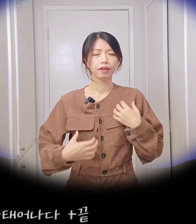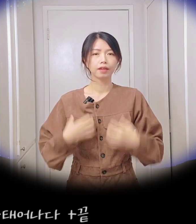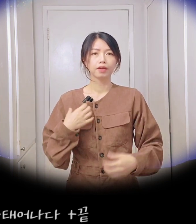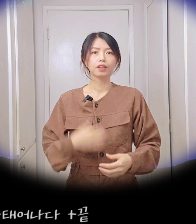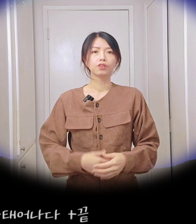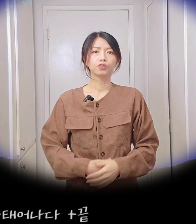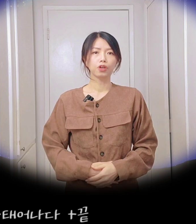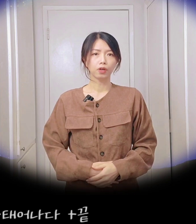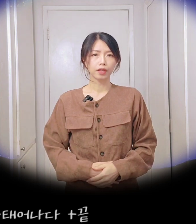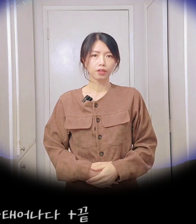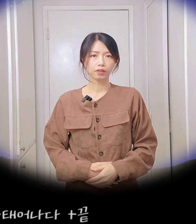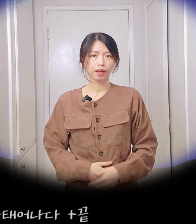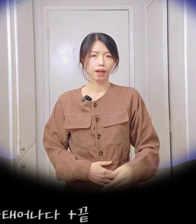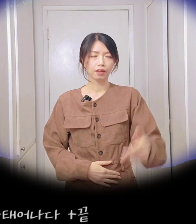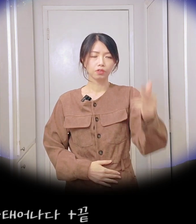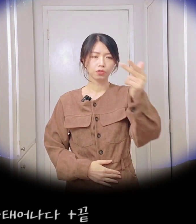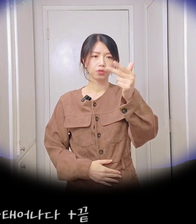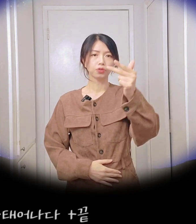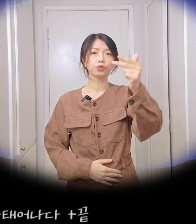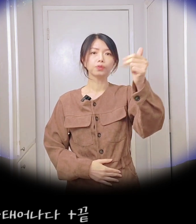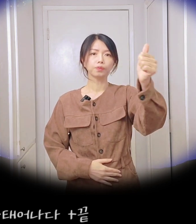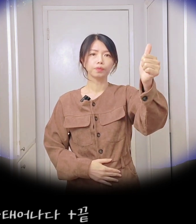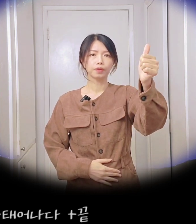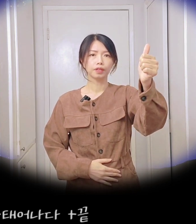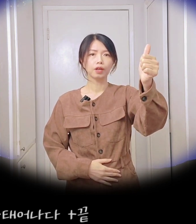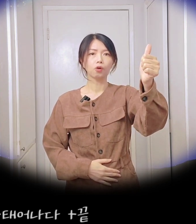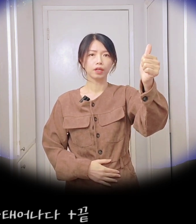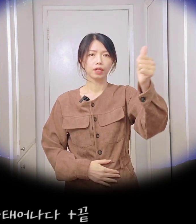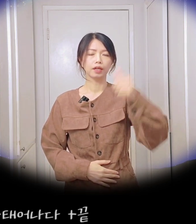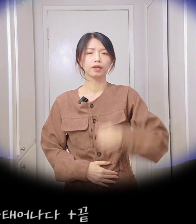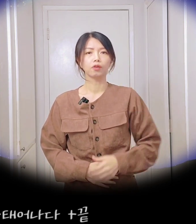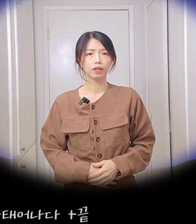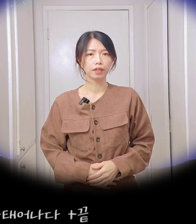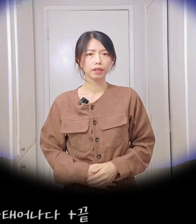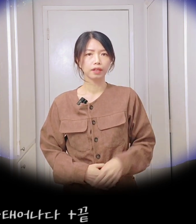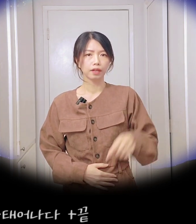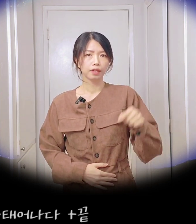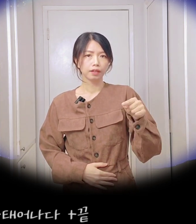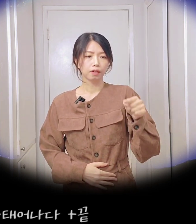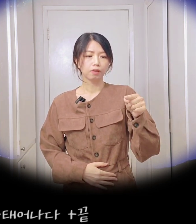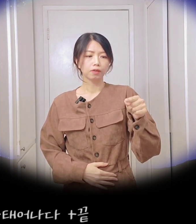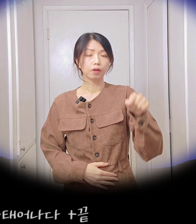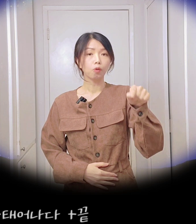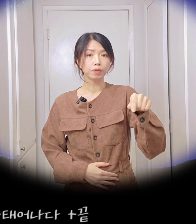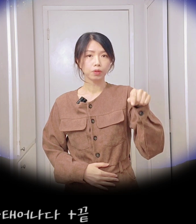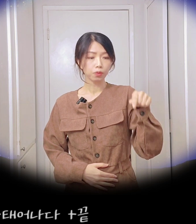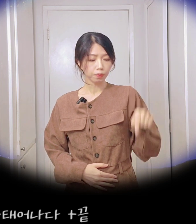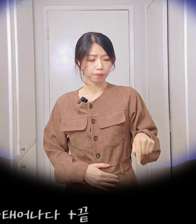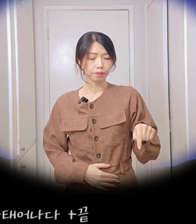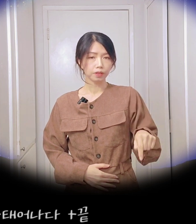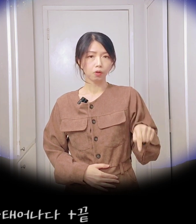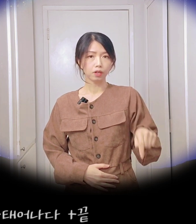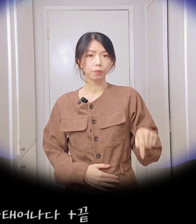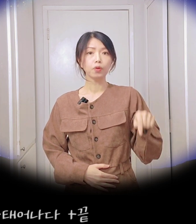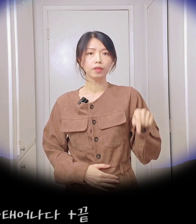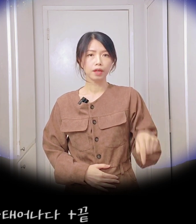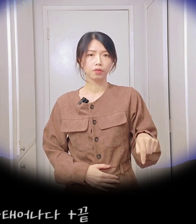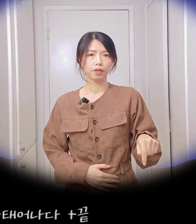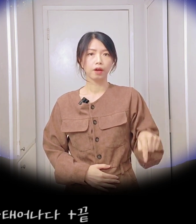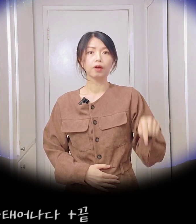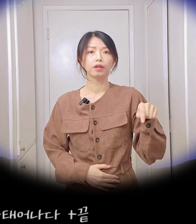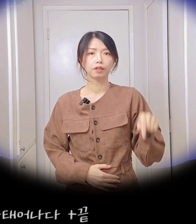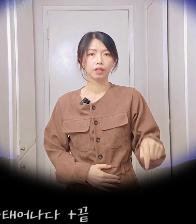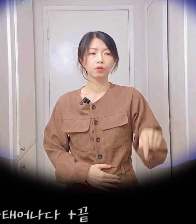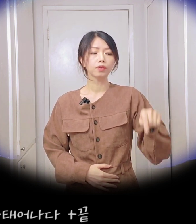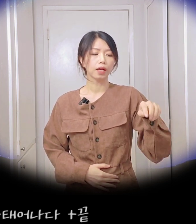기뻐해. 주 여기 나셨다. 주 여기. 여기는 검지로 여기를 포인팅